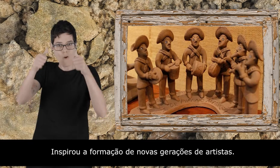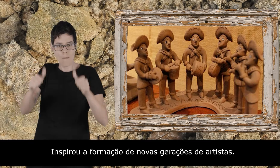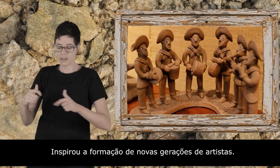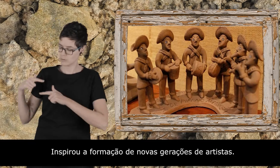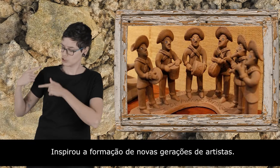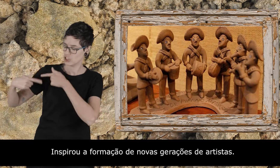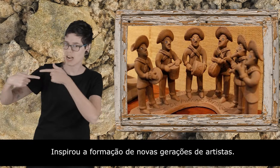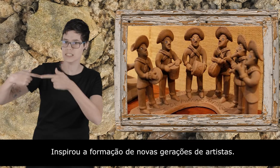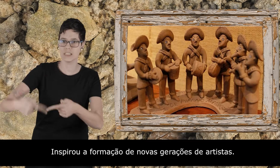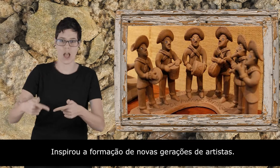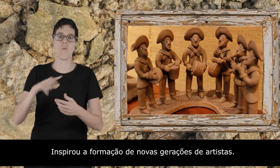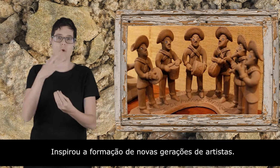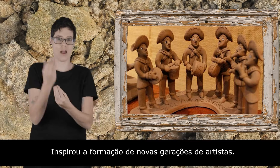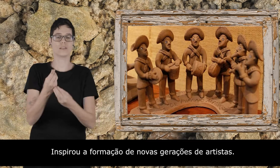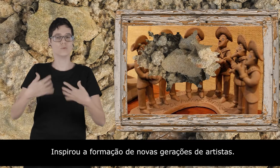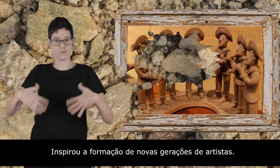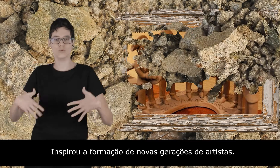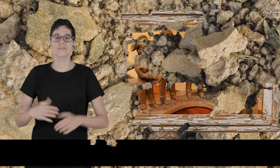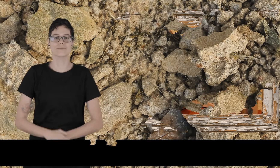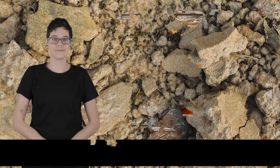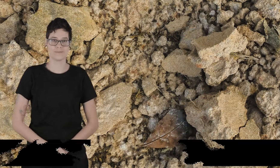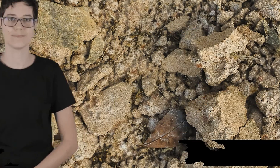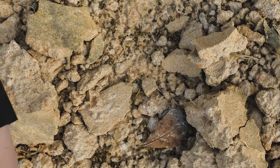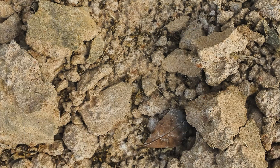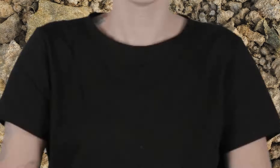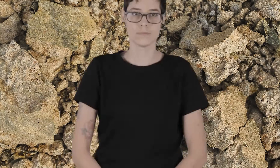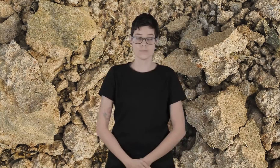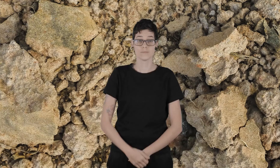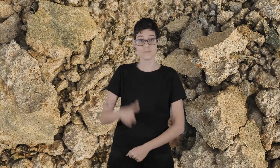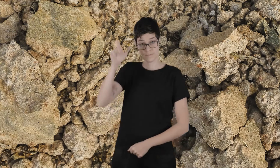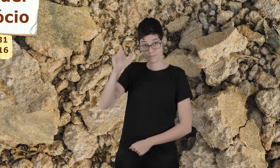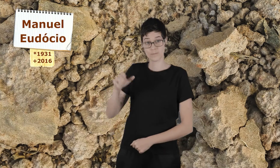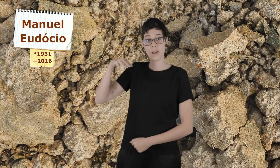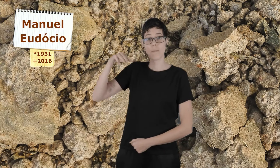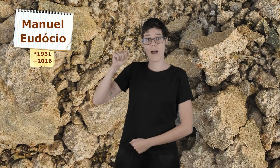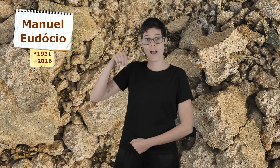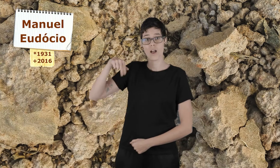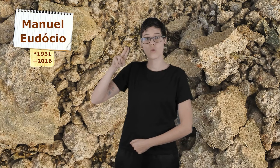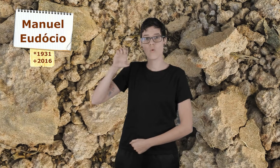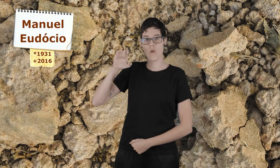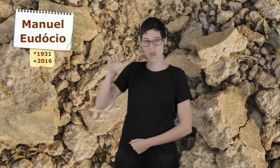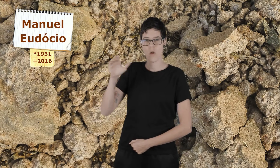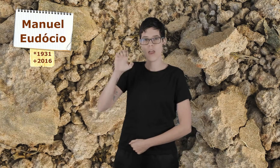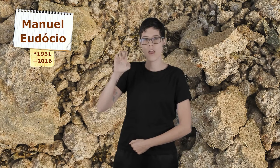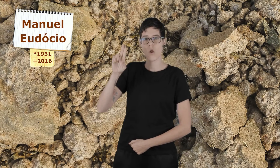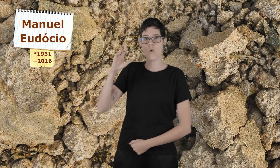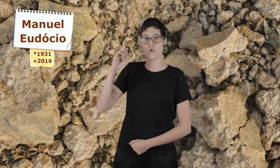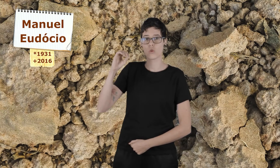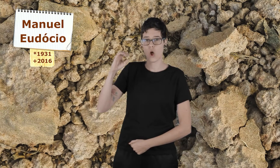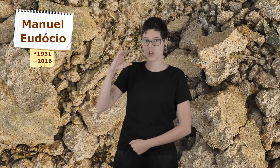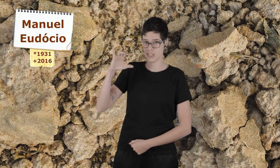Inspirou a formação de novas gerações de artistas. Manuel Eudócio.